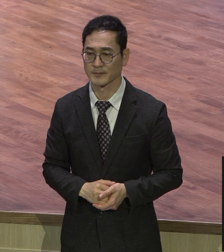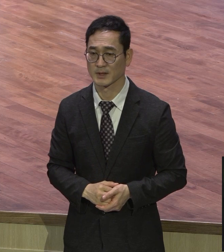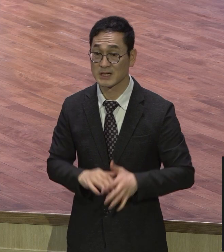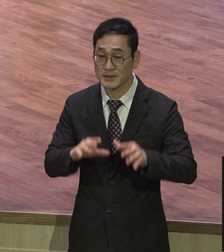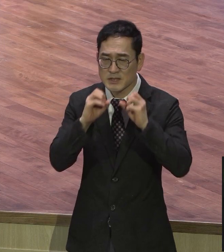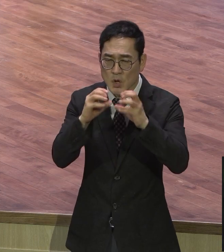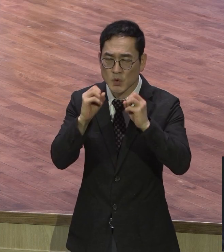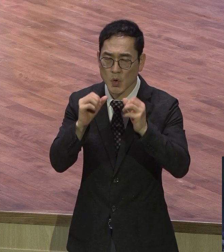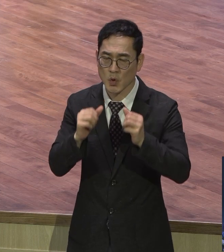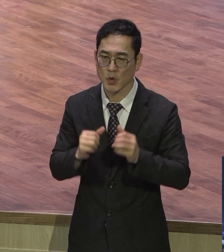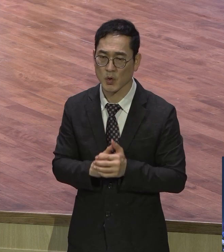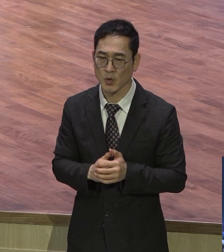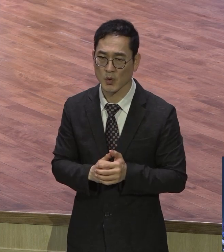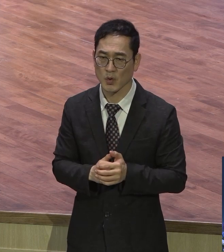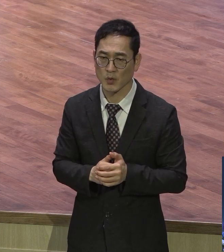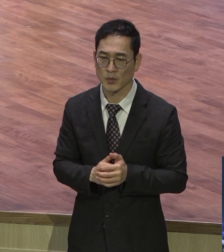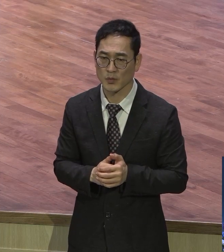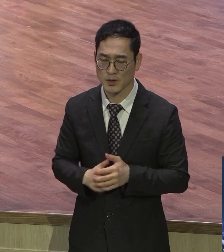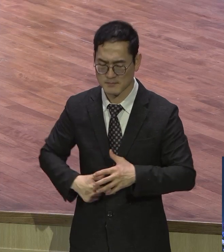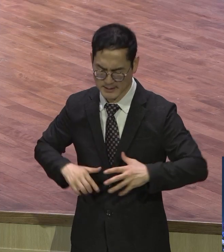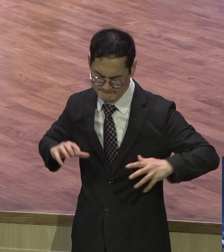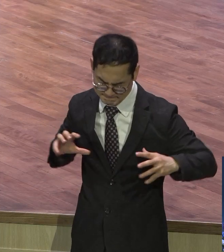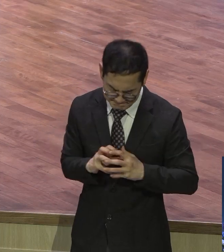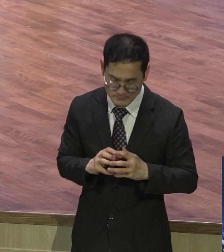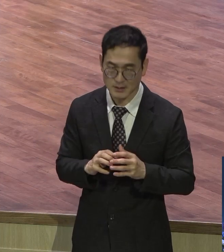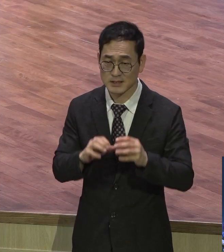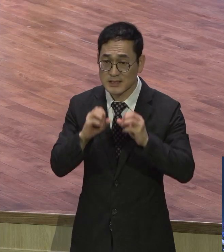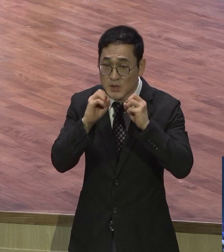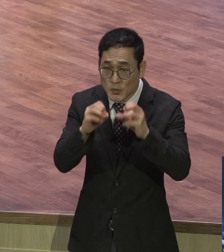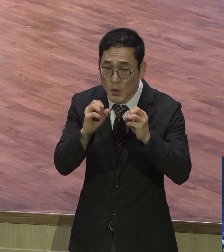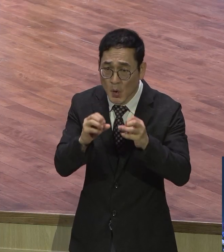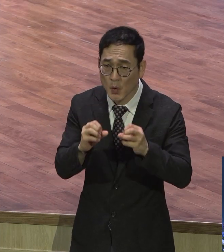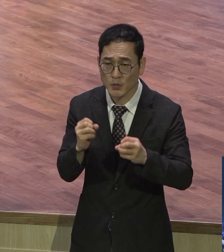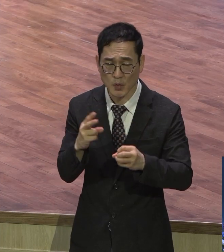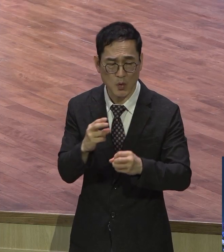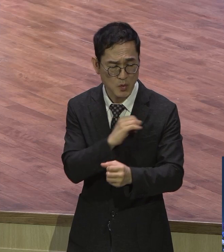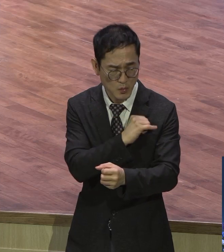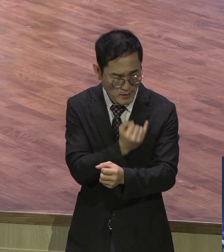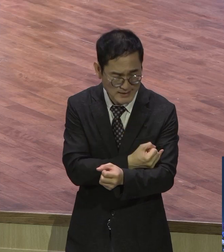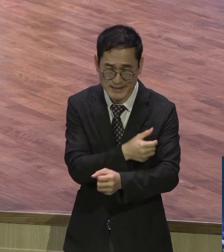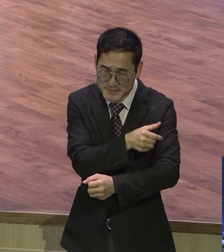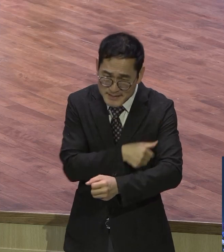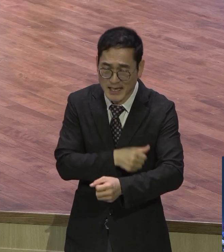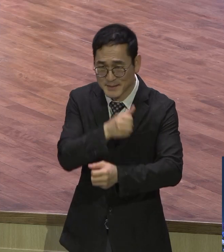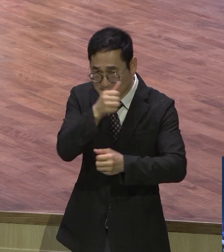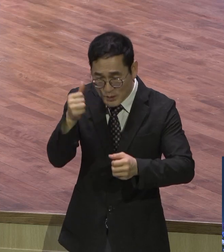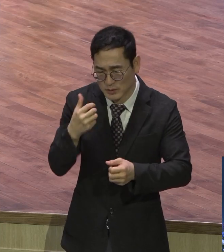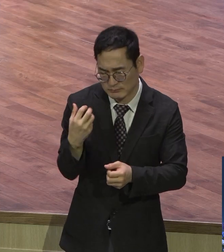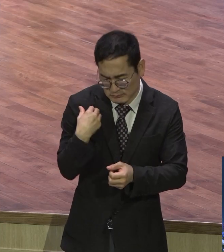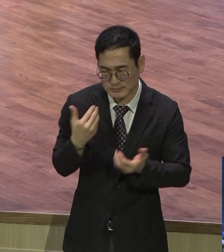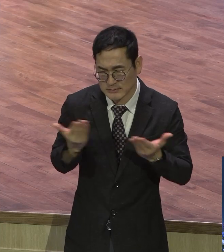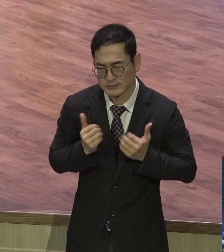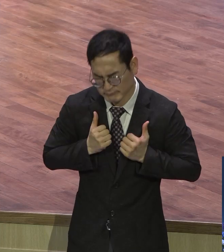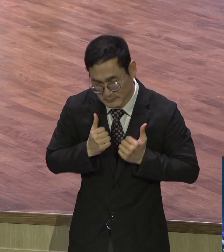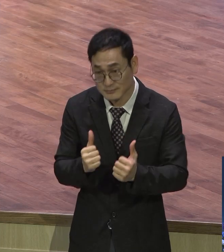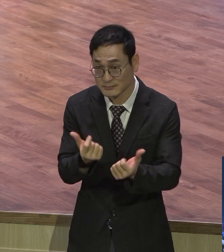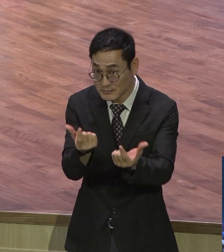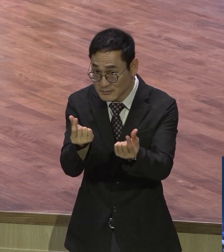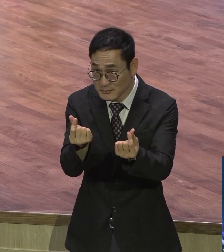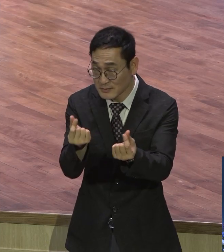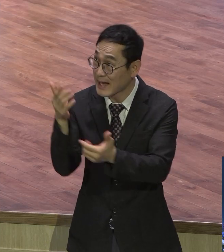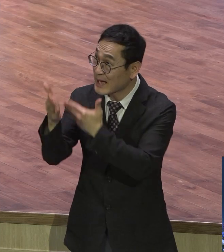올인에서 생을 들여서 직분 맡아서 장로, 권사, 칩사로 수고하고 있잖아요 하나님이 옴댕교를 세워주고